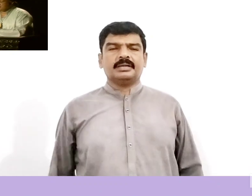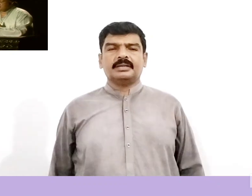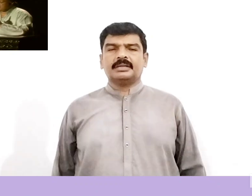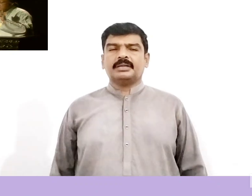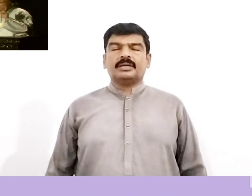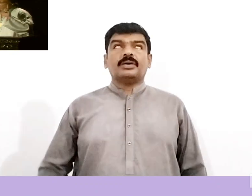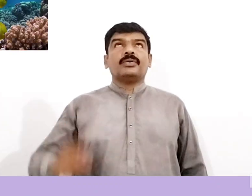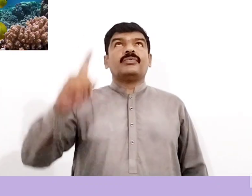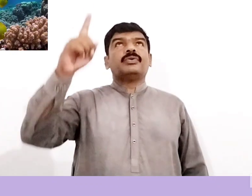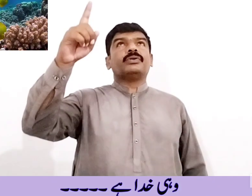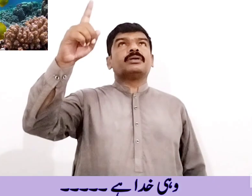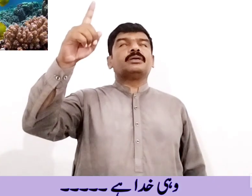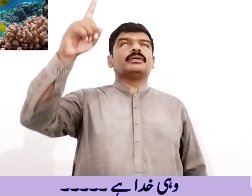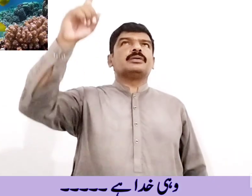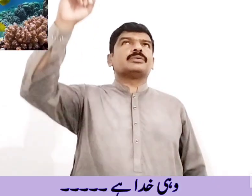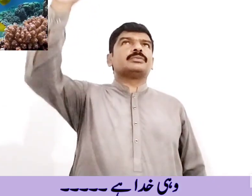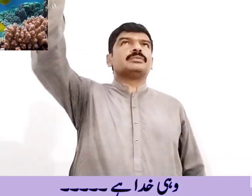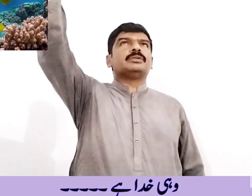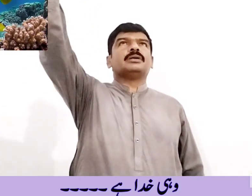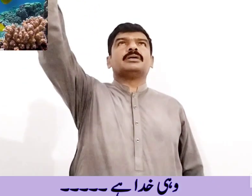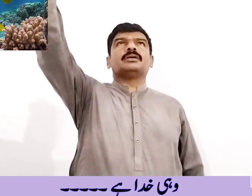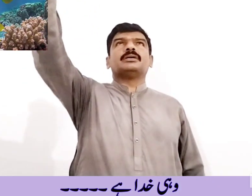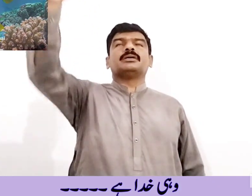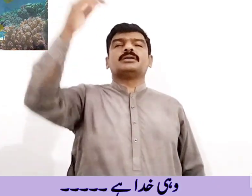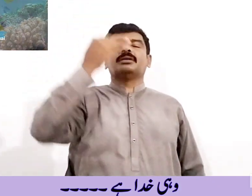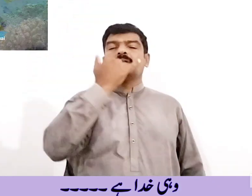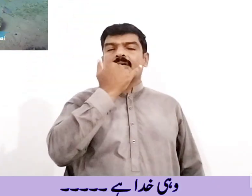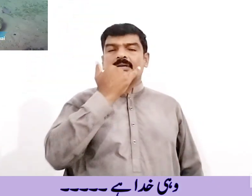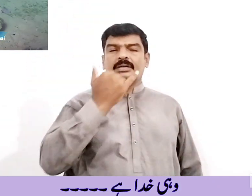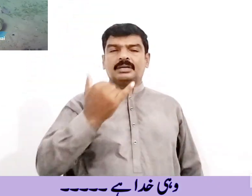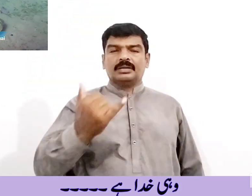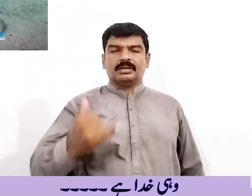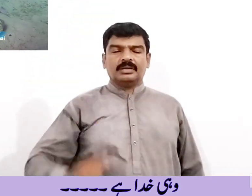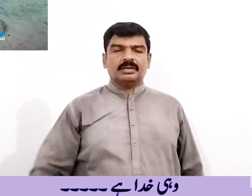है, वही खुदा